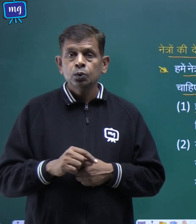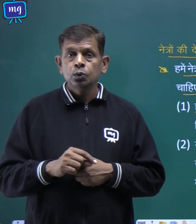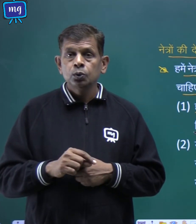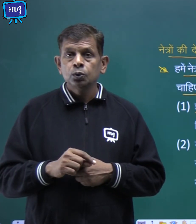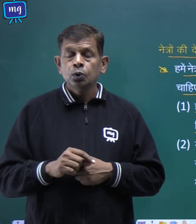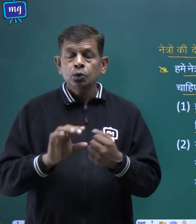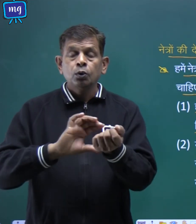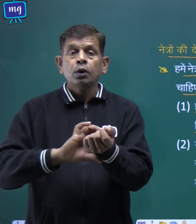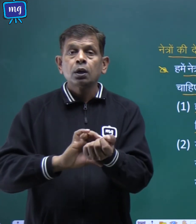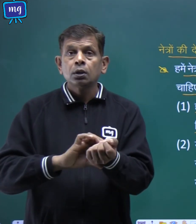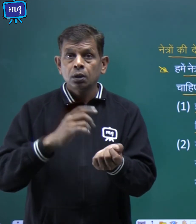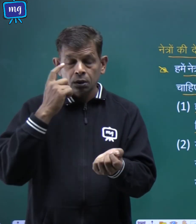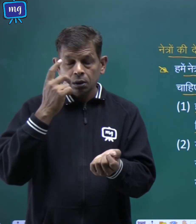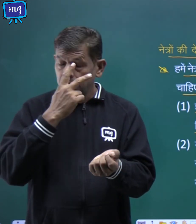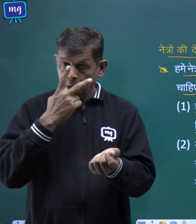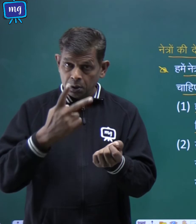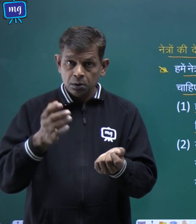को